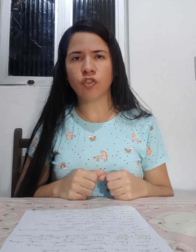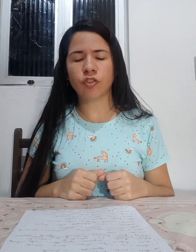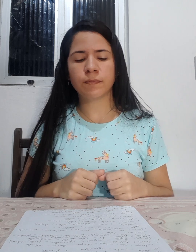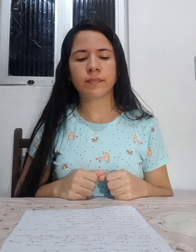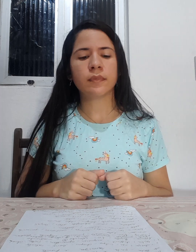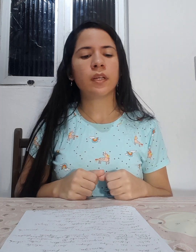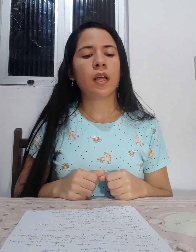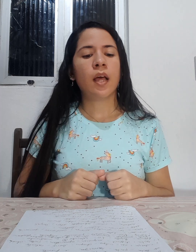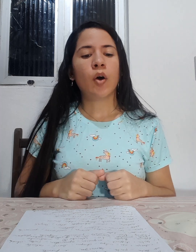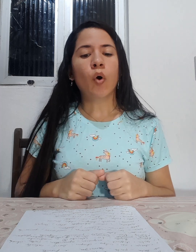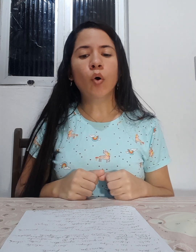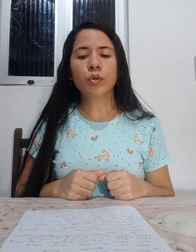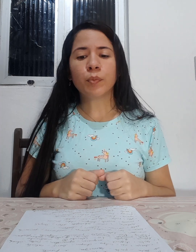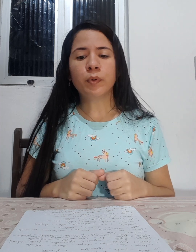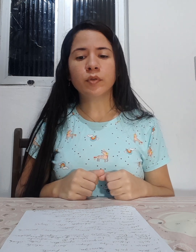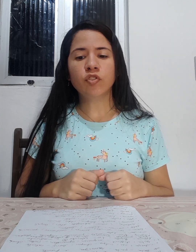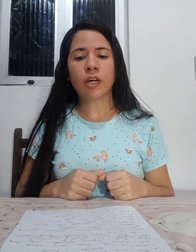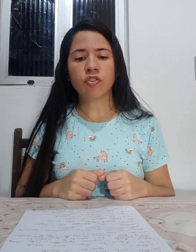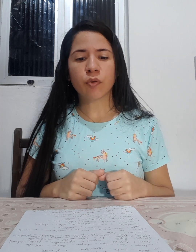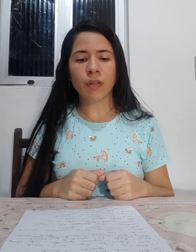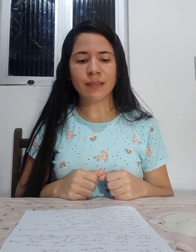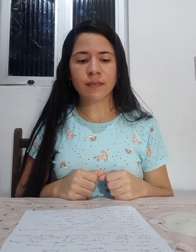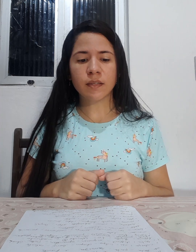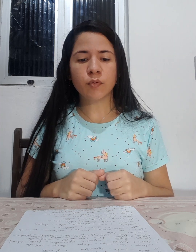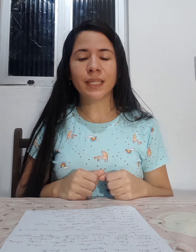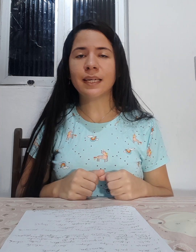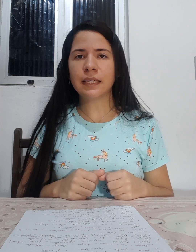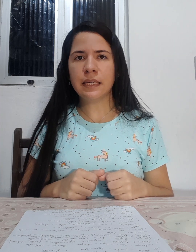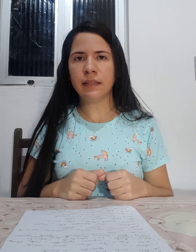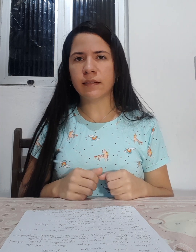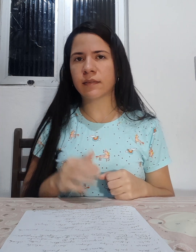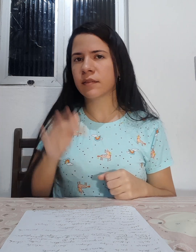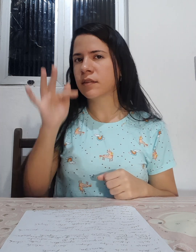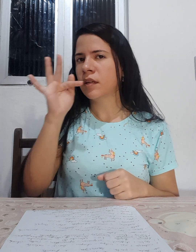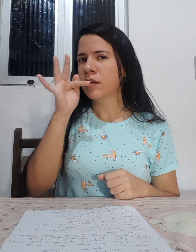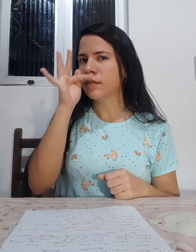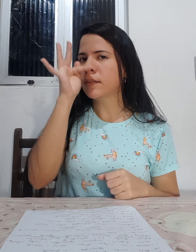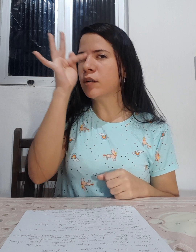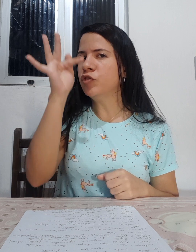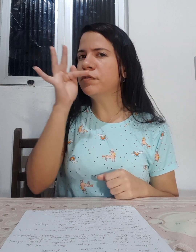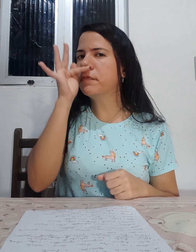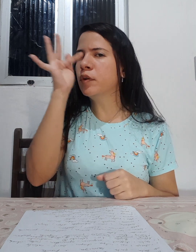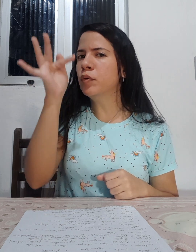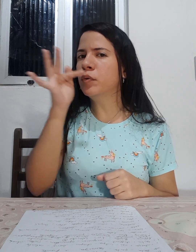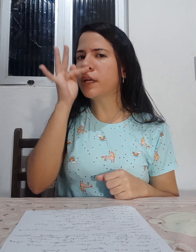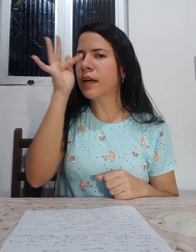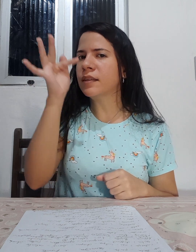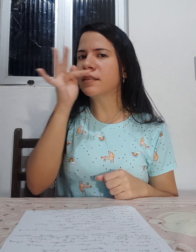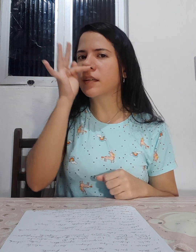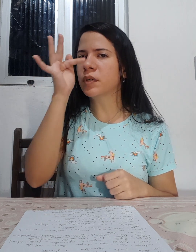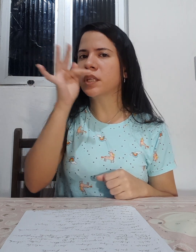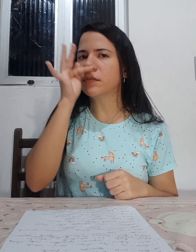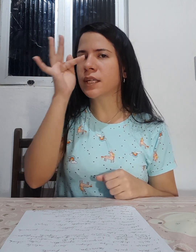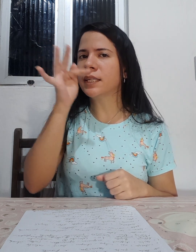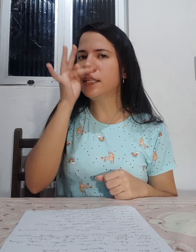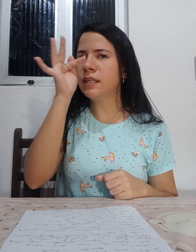diante. Outro ponto de articulação, nariz. Sinal de flor é realizado aqui no